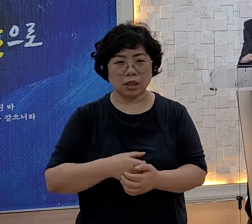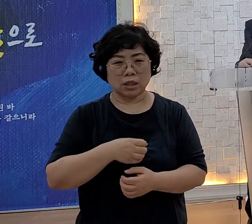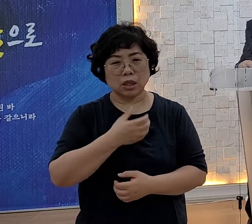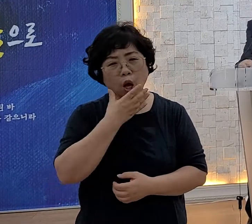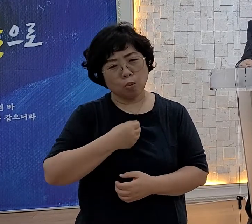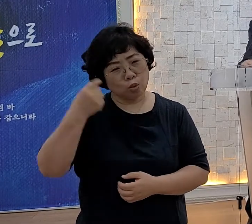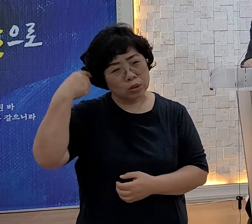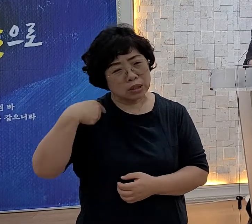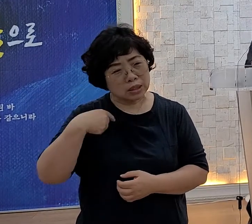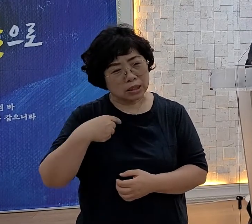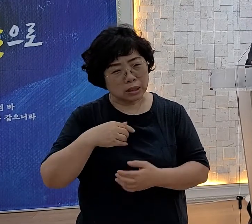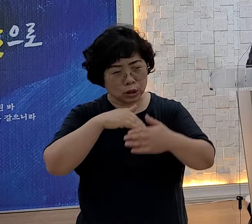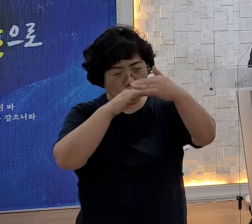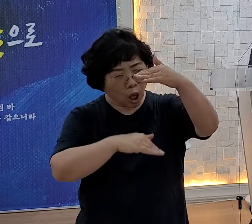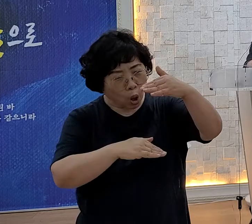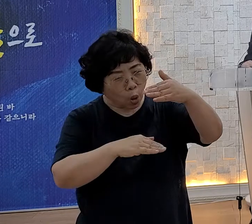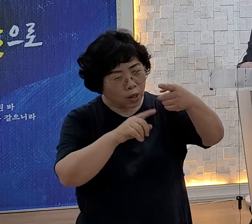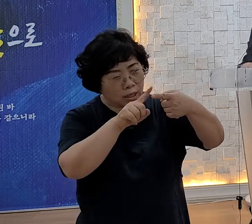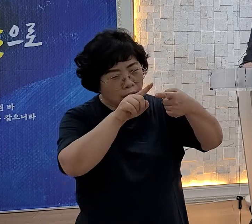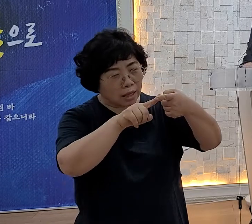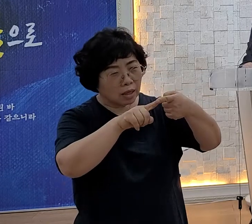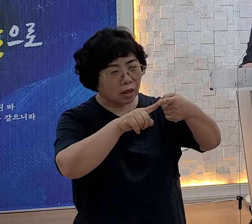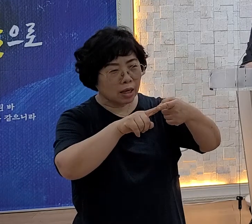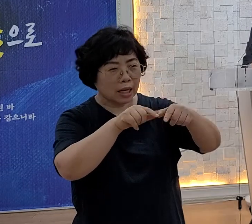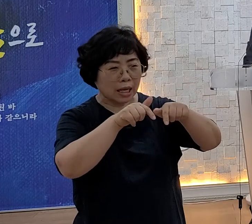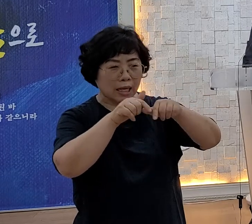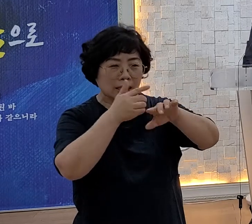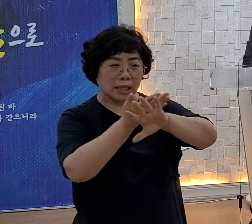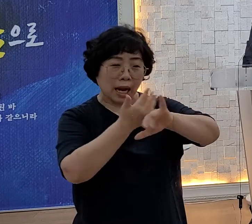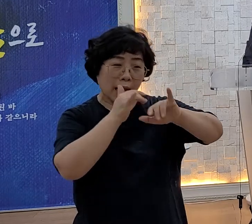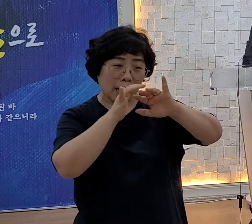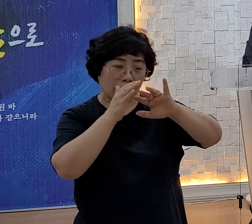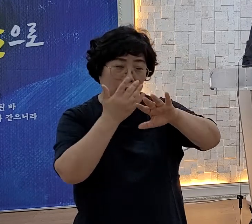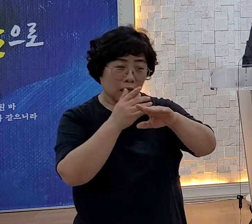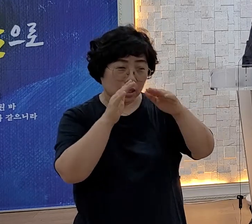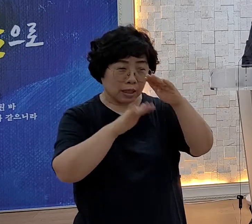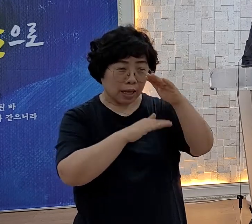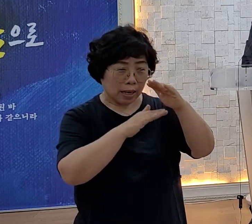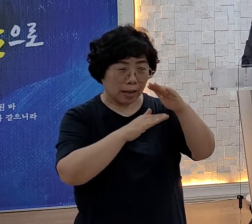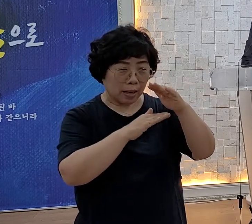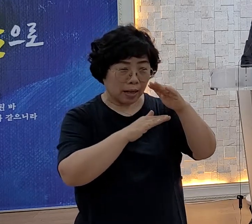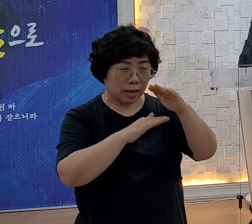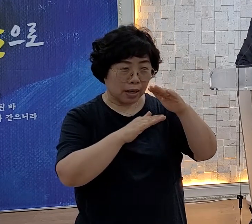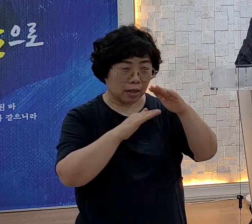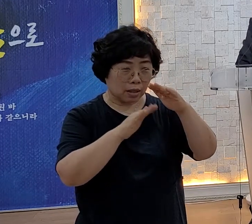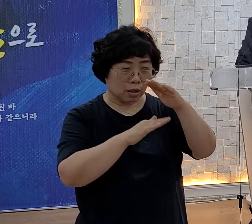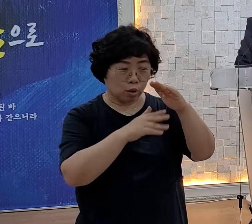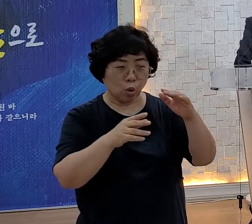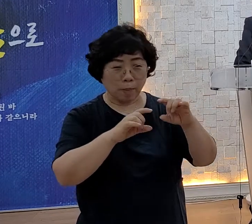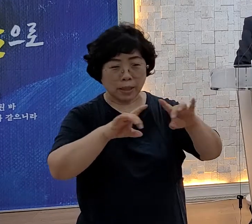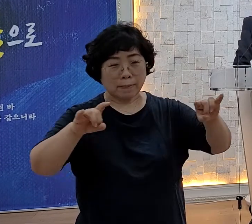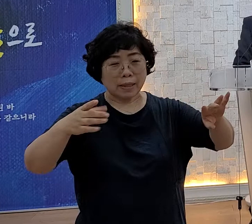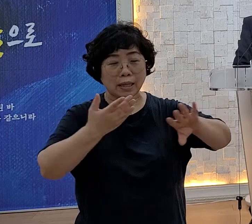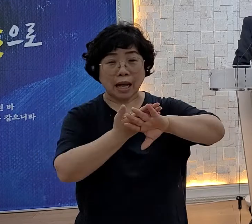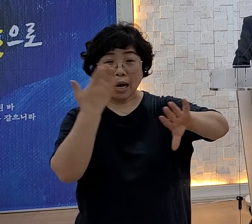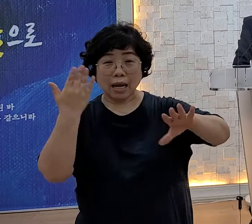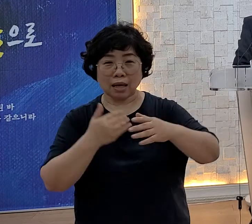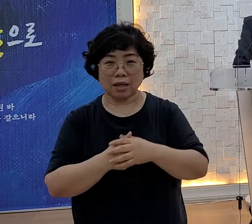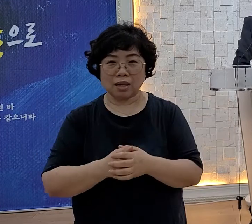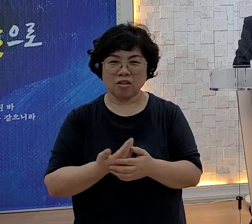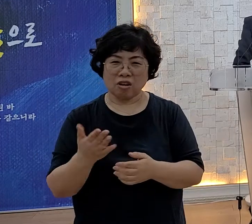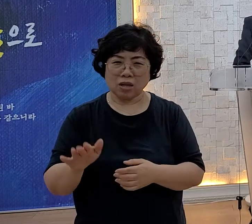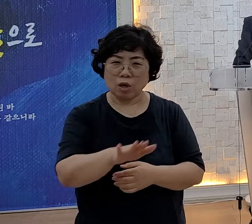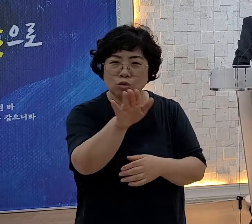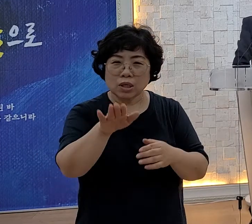행복하지 않은가? 만족하지 않은가? 이거 각자 다를 거예요. 우리가 성도라는 이 근본적인 이 원리를 잊어서는 안